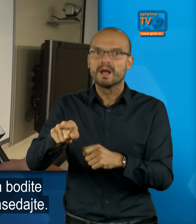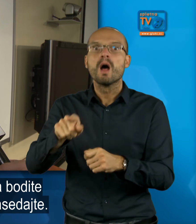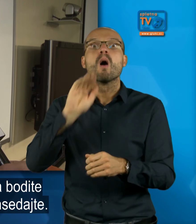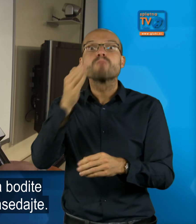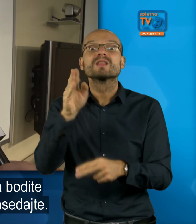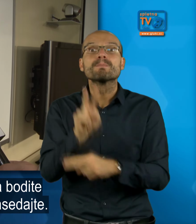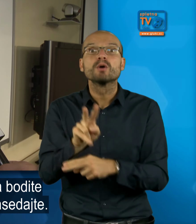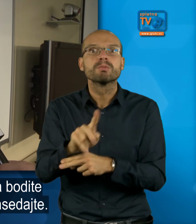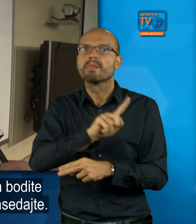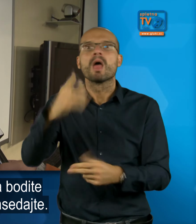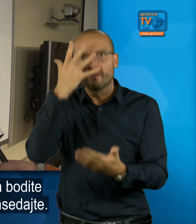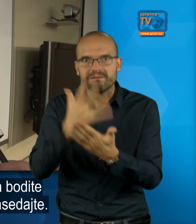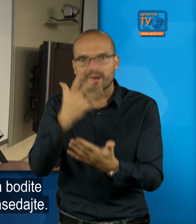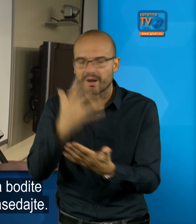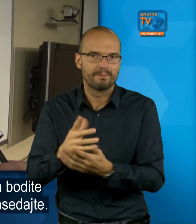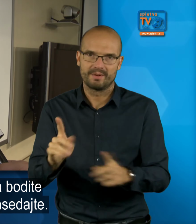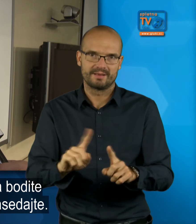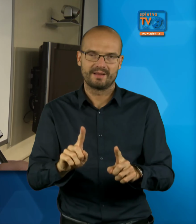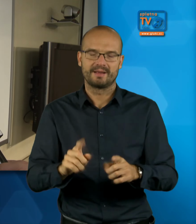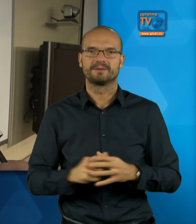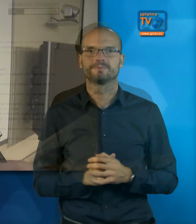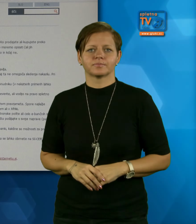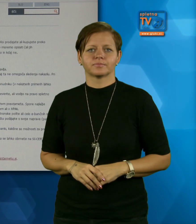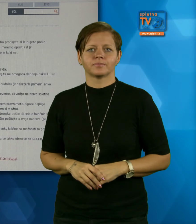bodite pozorni, ne nasedajte.